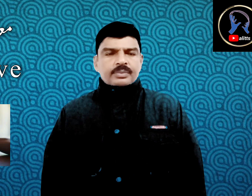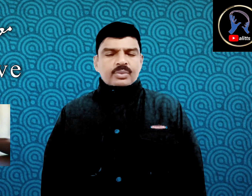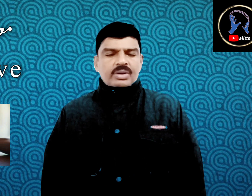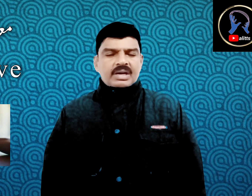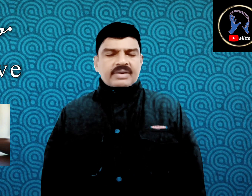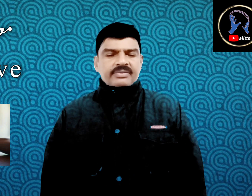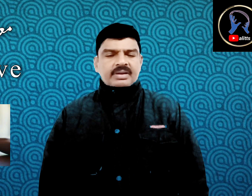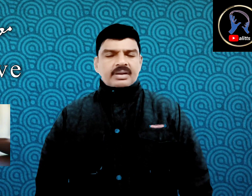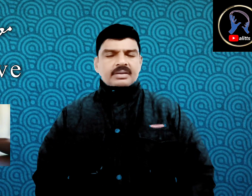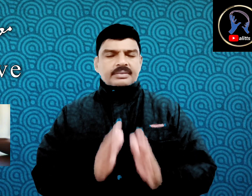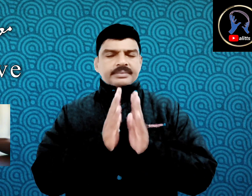मुआफ करना